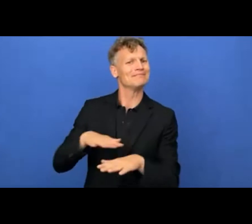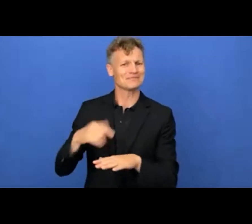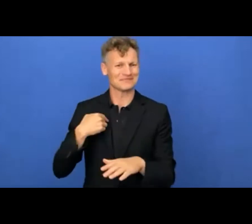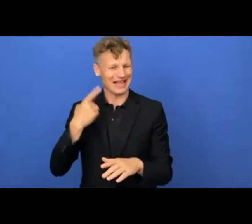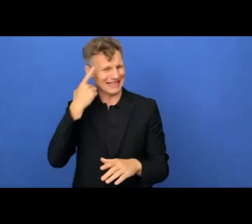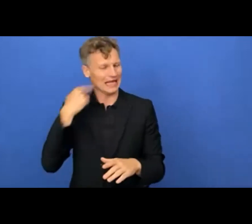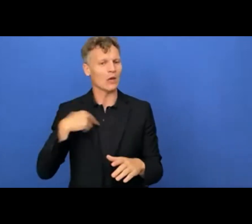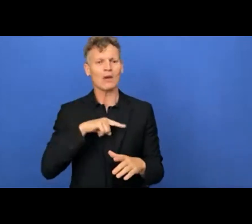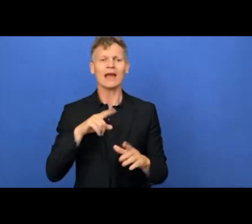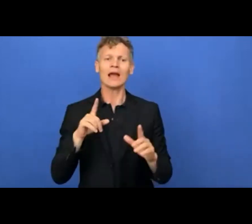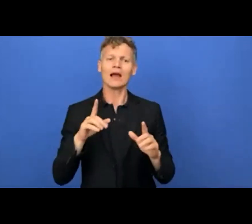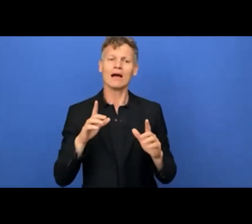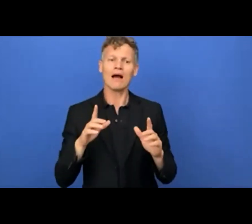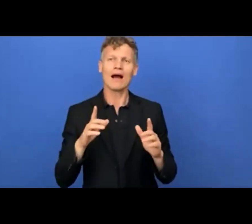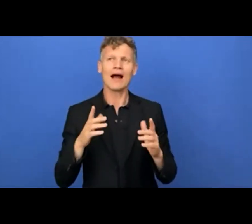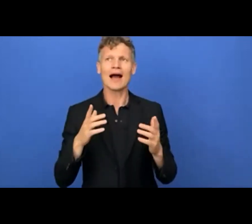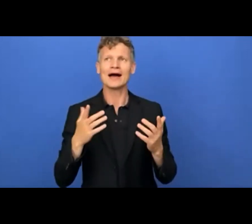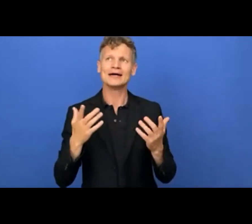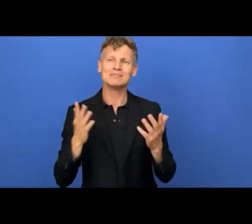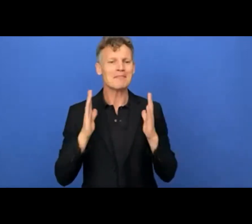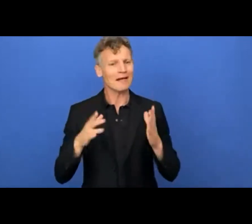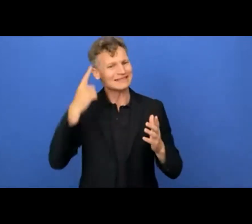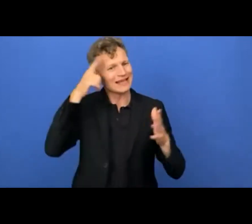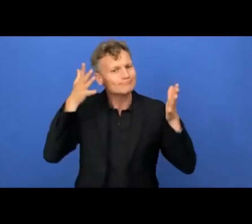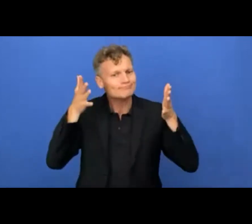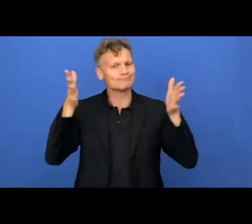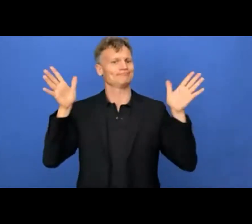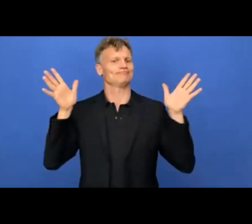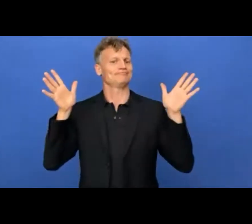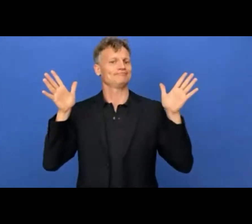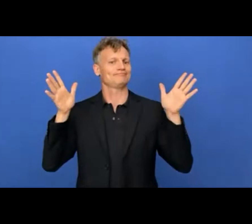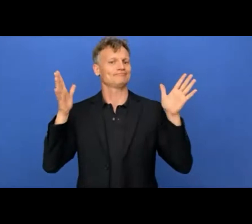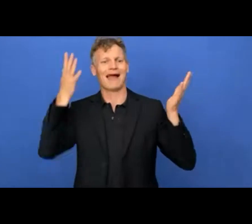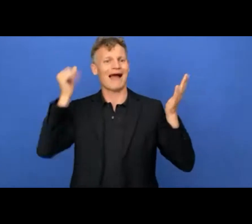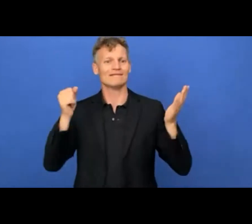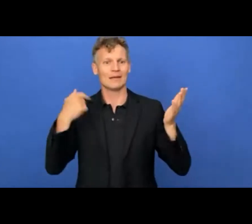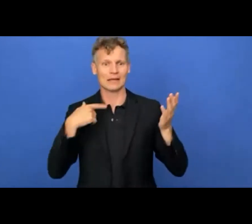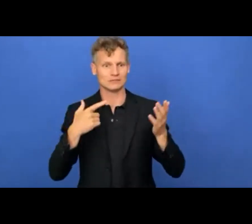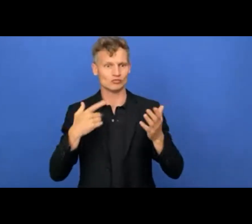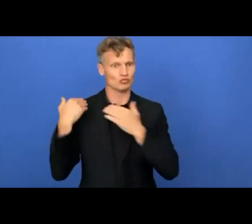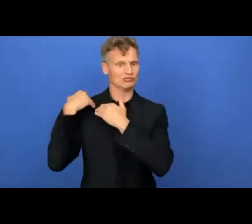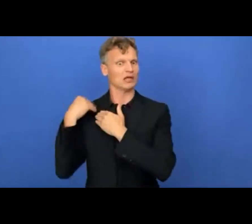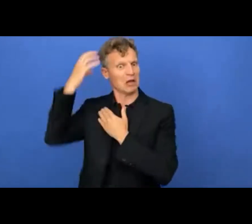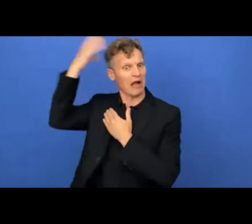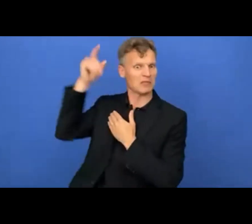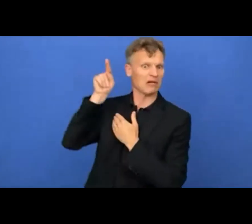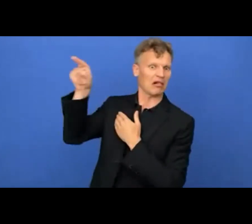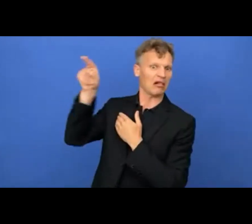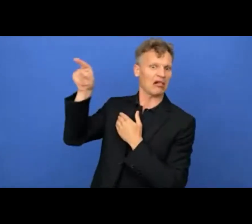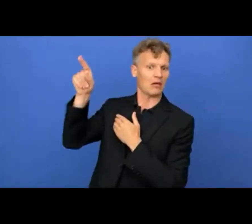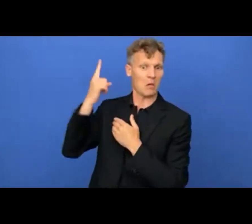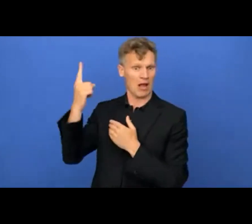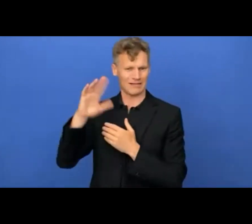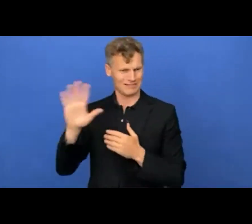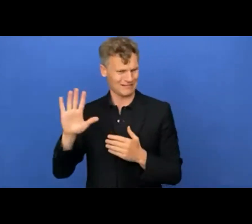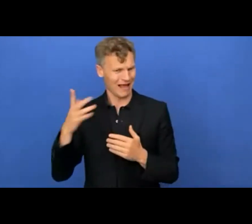des acteurs non étatiques, il faut faire attention. Il y a une grande gamme d'acteurs, de parties prenantes,